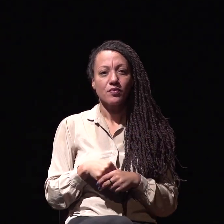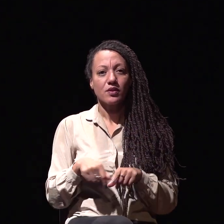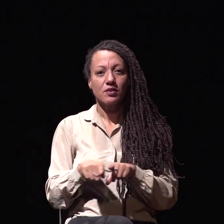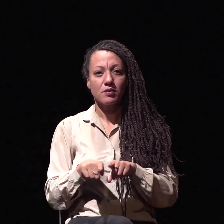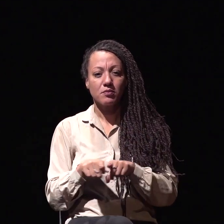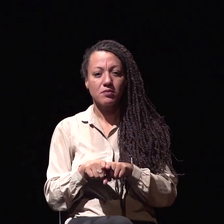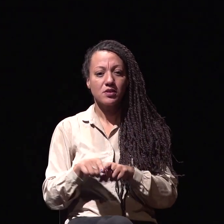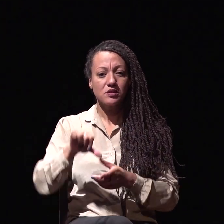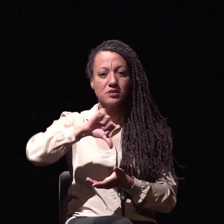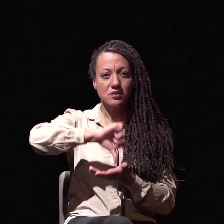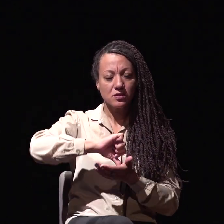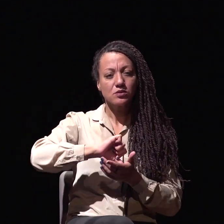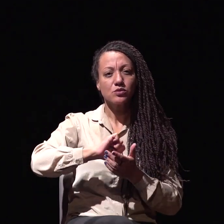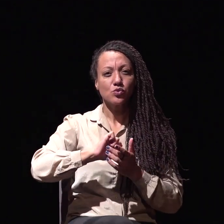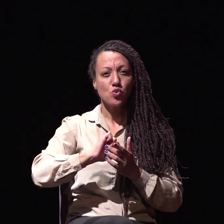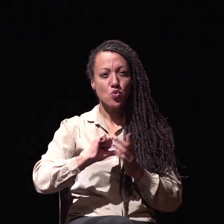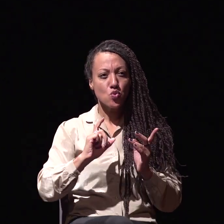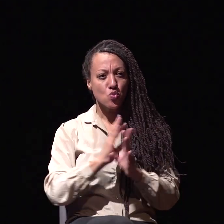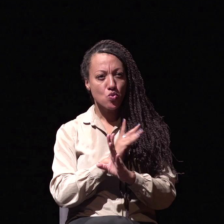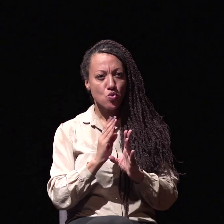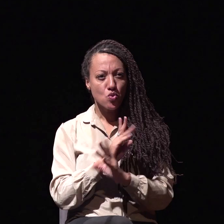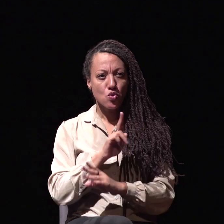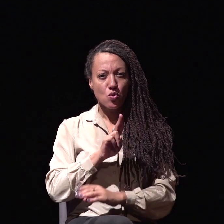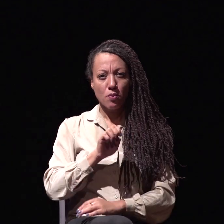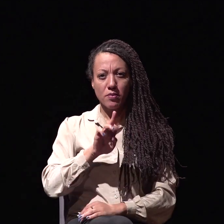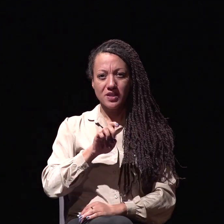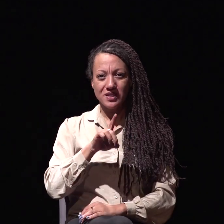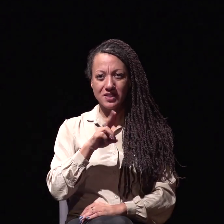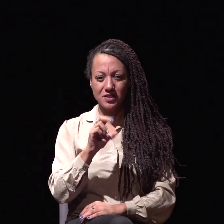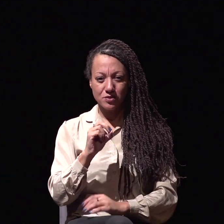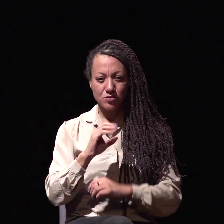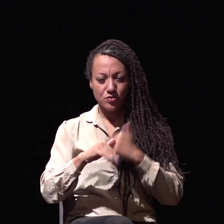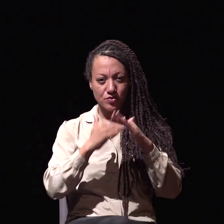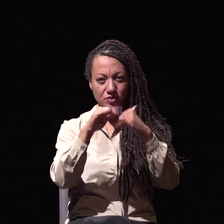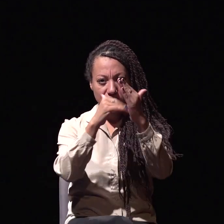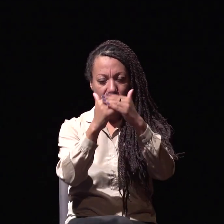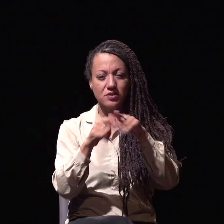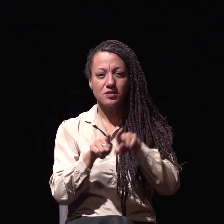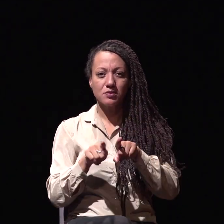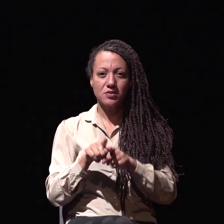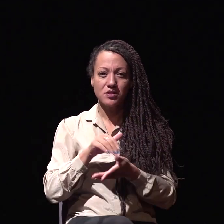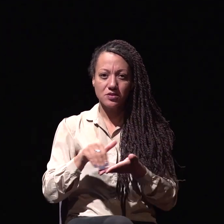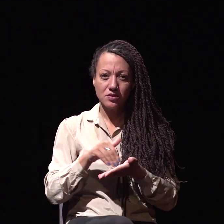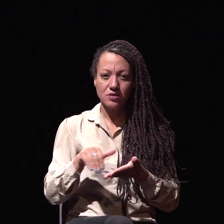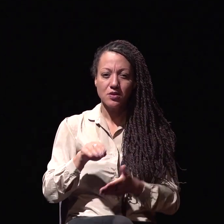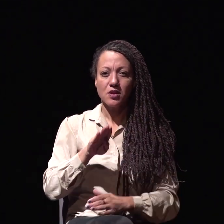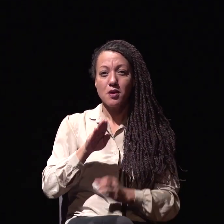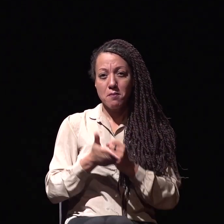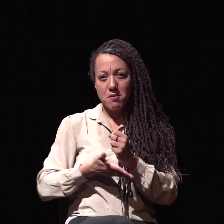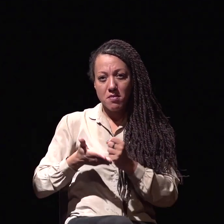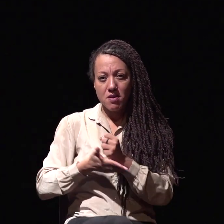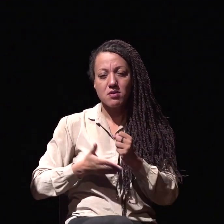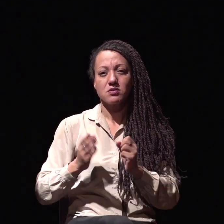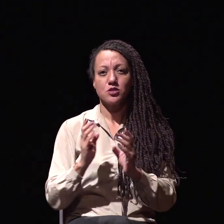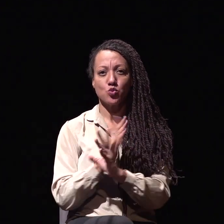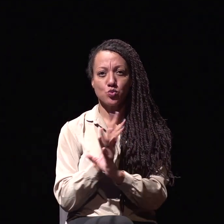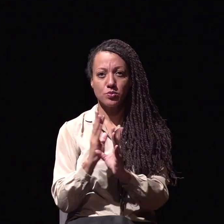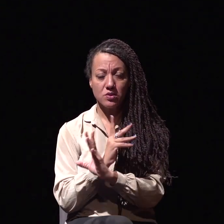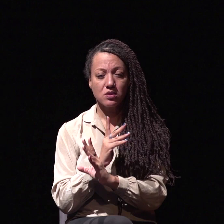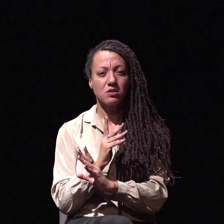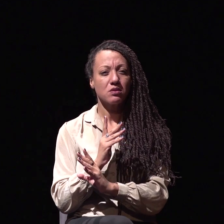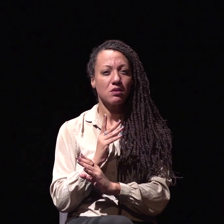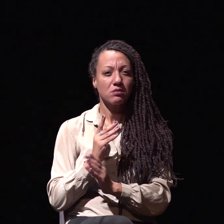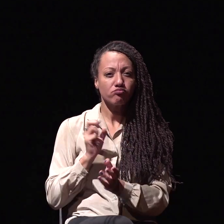para Urbanismo Avançado, em 2018. Sócia fundadora do escritório Base Urbana, onde atua